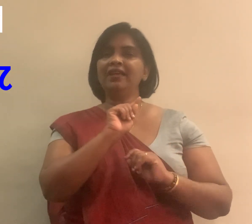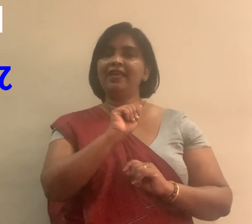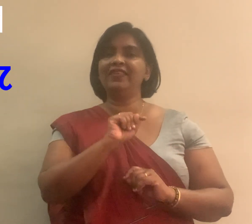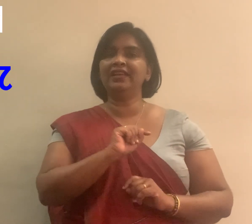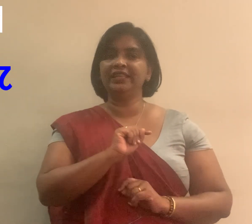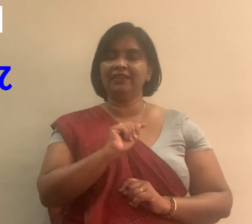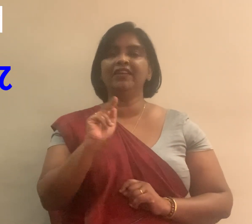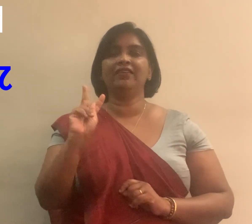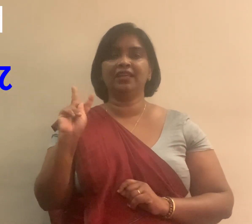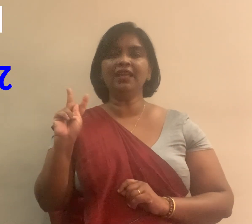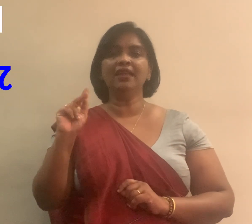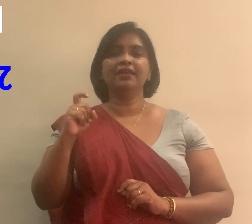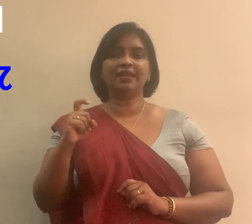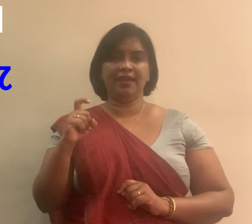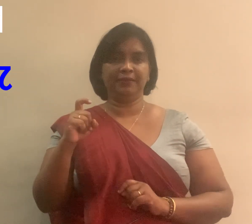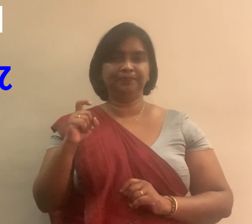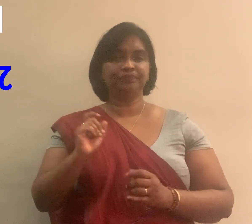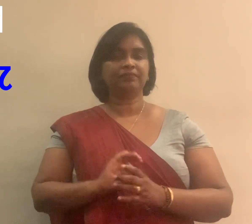ඇදේ ලියනවා. ඒ වගේ කෑ.